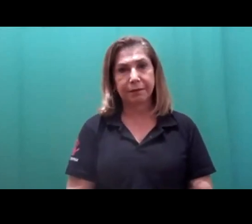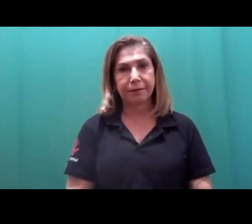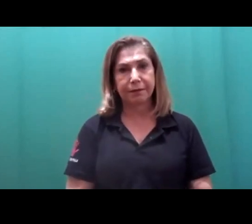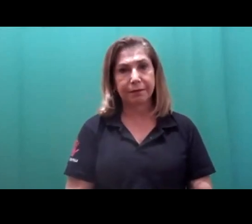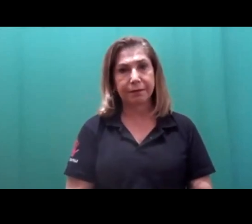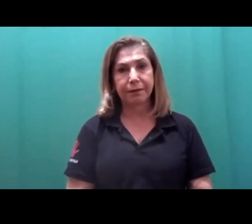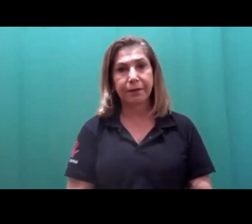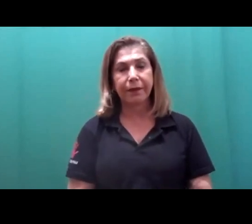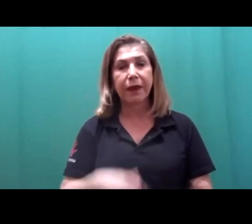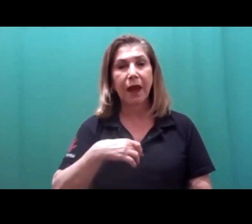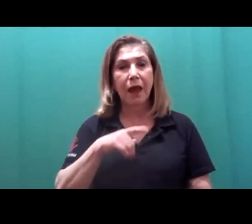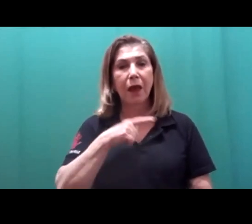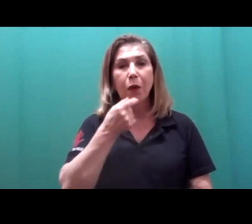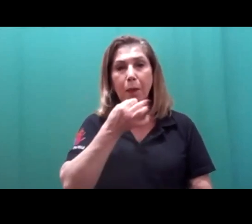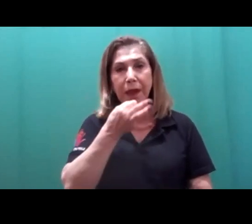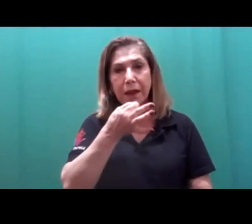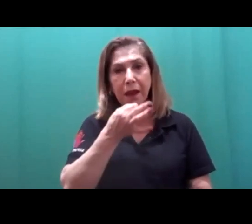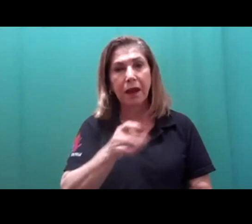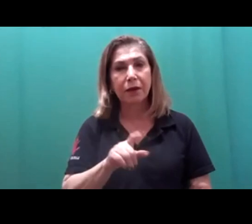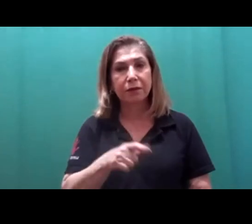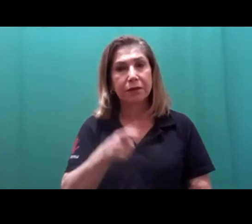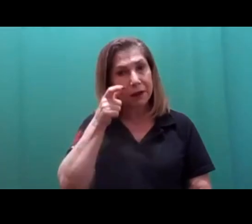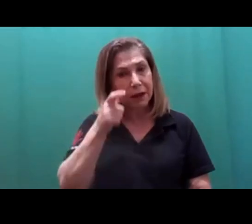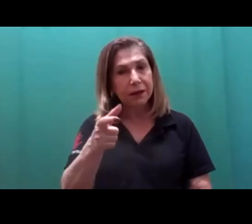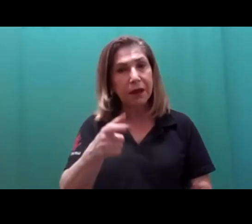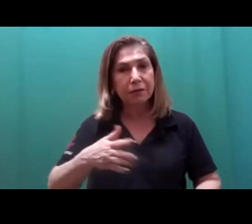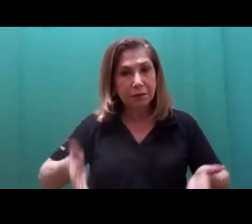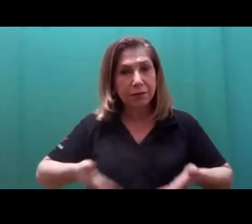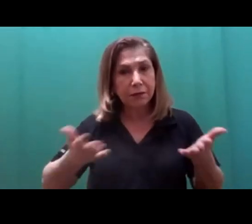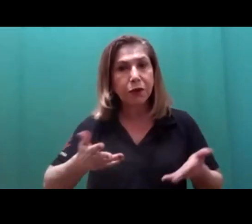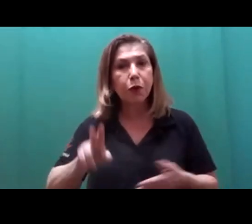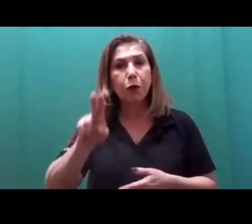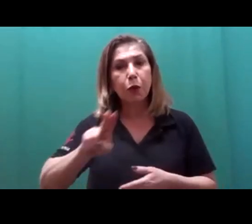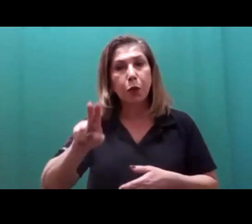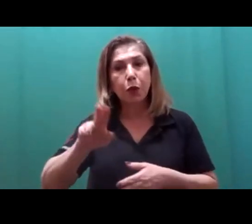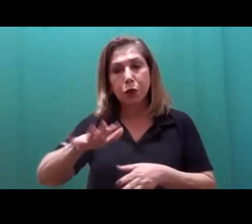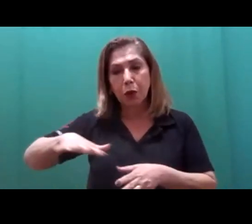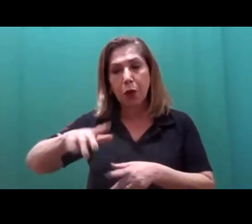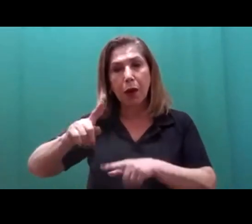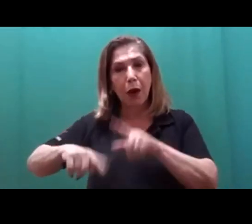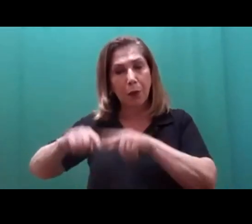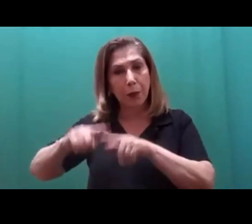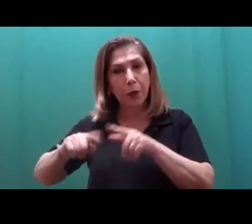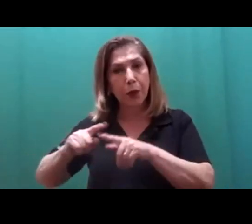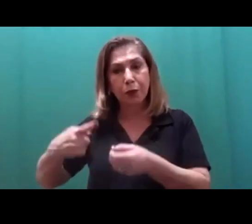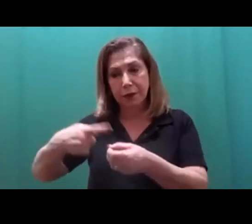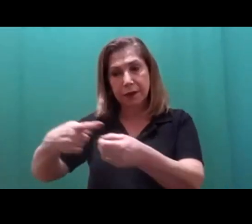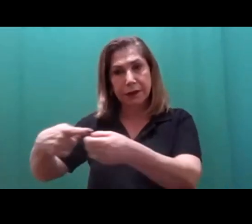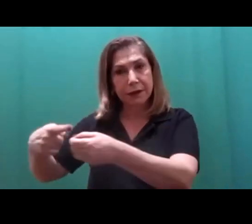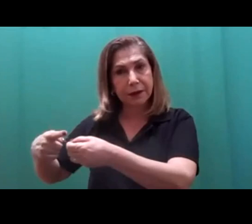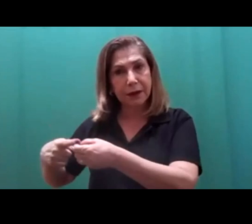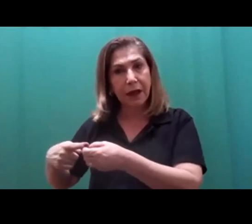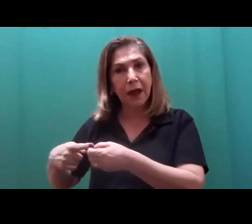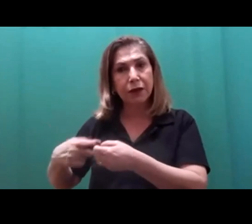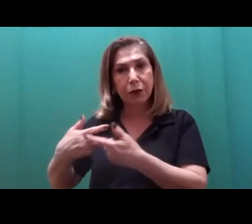Tem um comentário. É interessante incentivar consumo dos produtos locais, principalmente no interior, tem muita sobra de